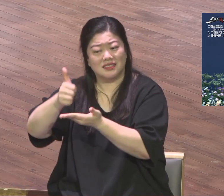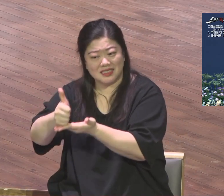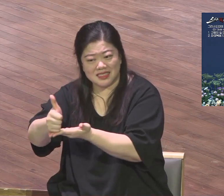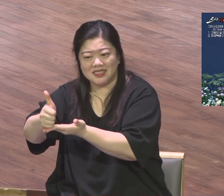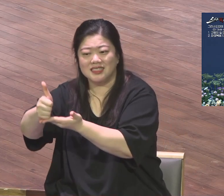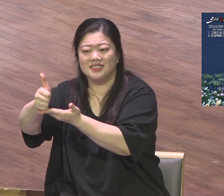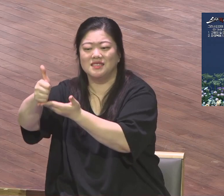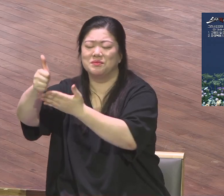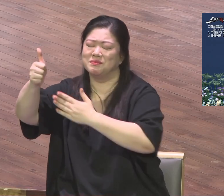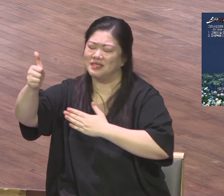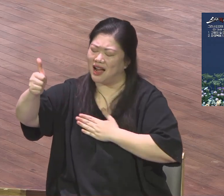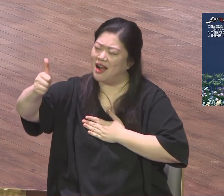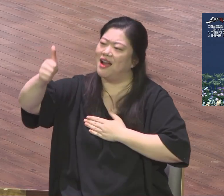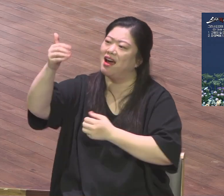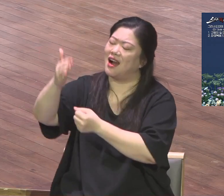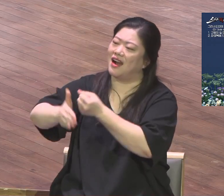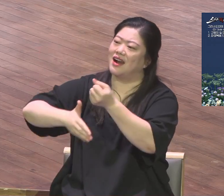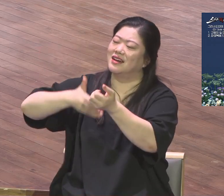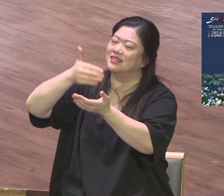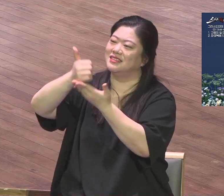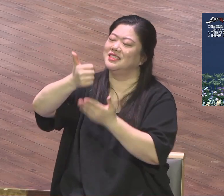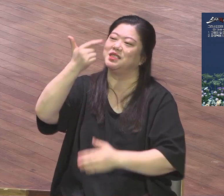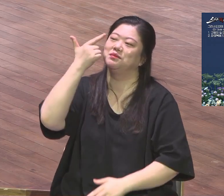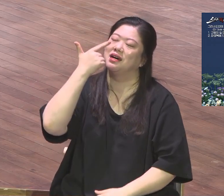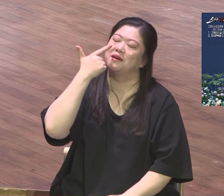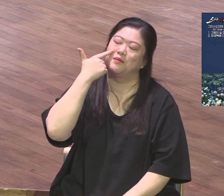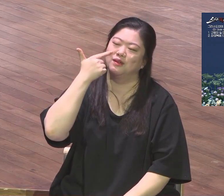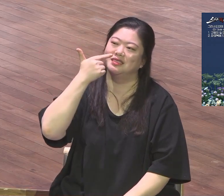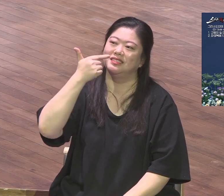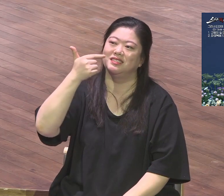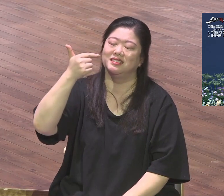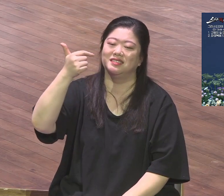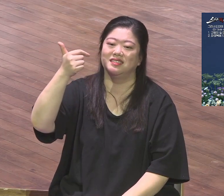나의 하나님 아버지,